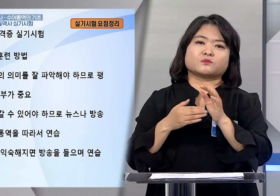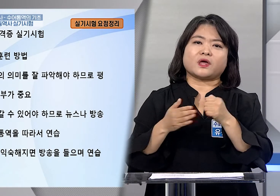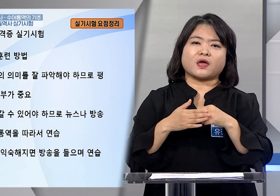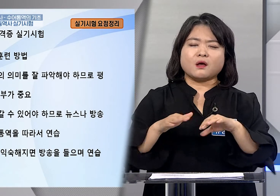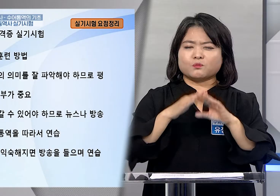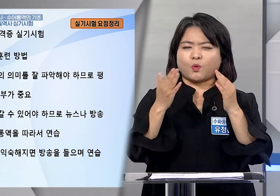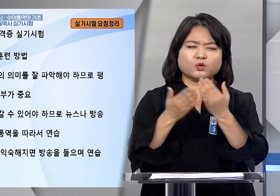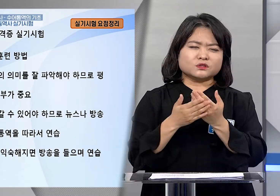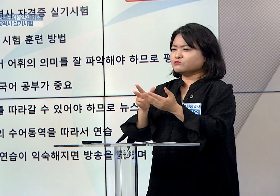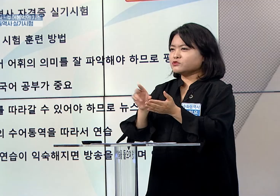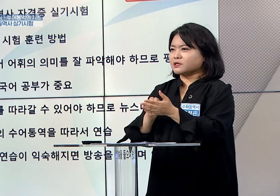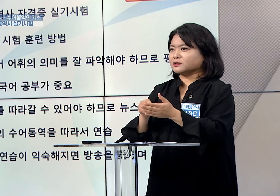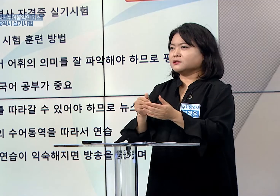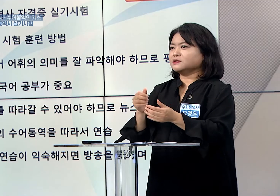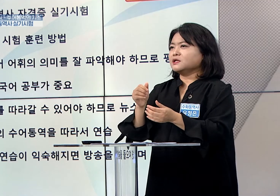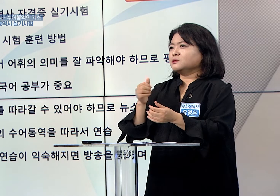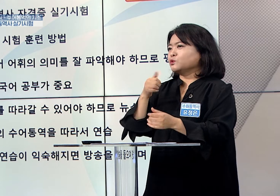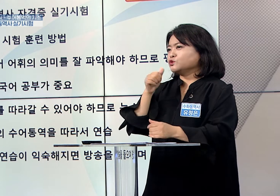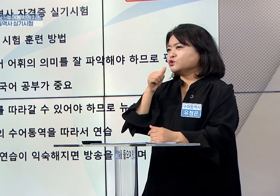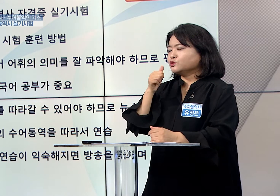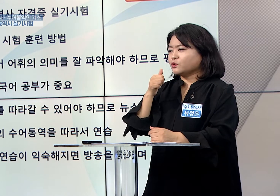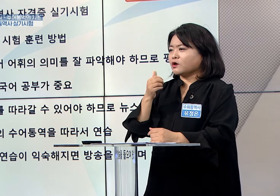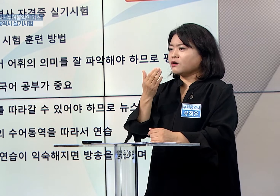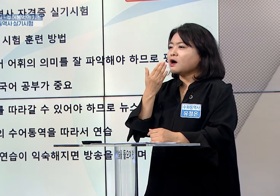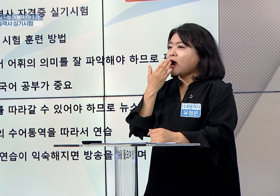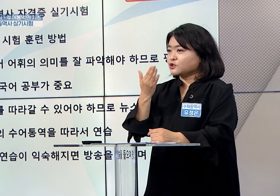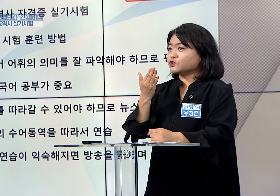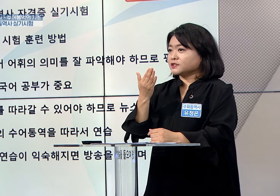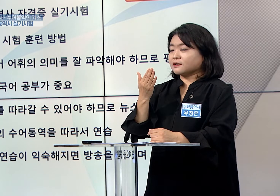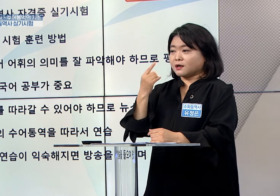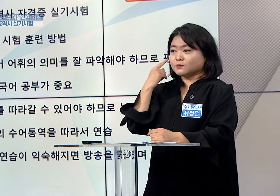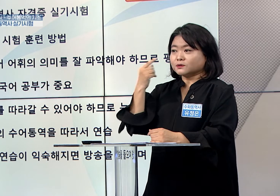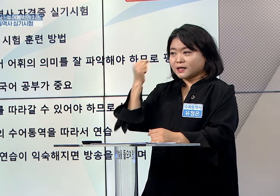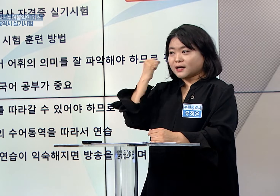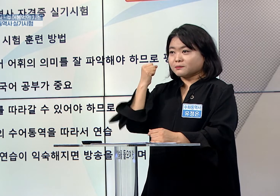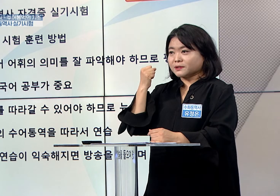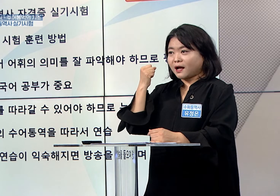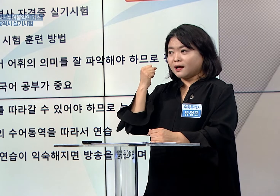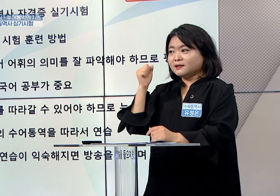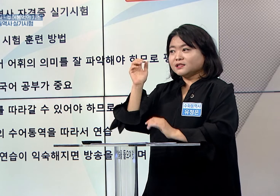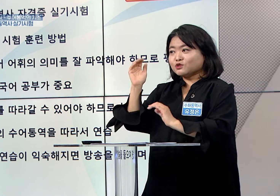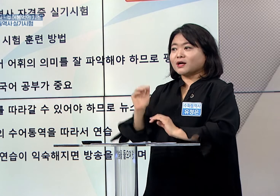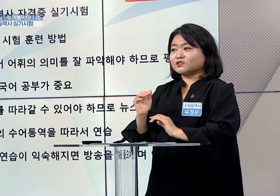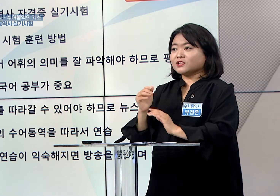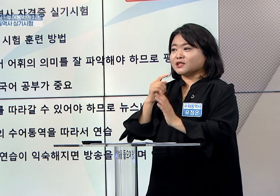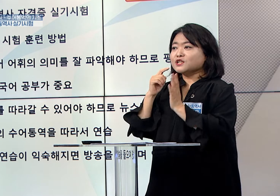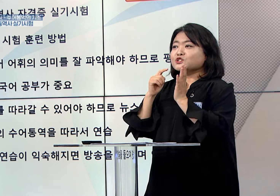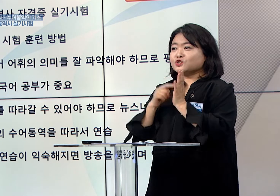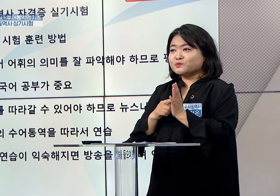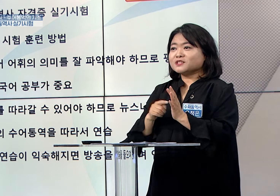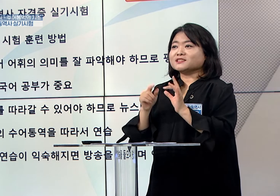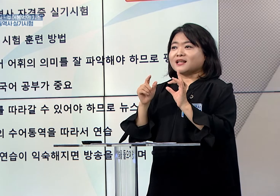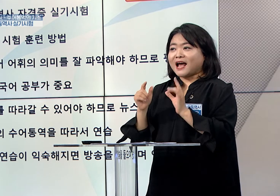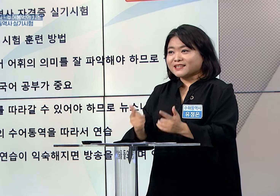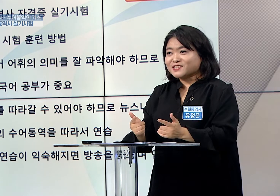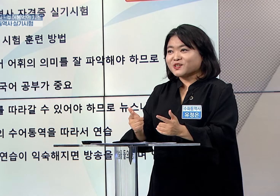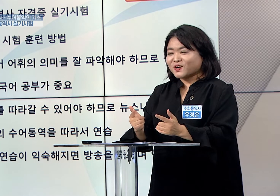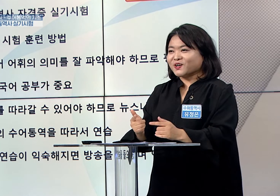때문에 모든 문제를 모두 통역할 수 있을 거라고 생각합니다. 이 과정이 쉽지는 않겠죠.